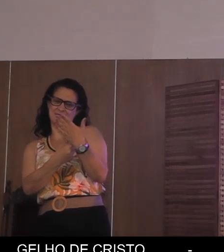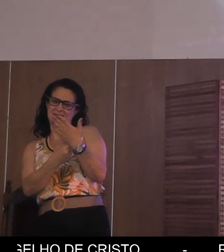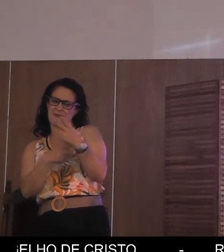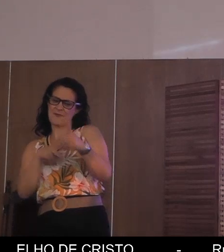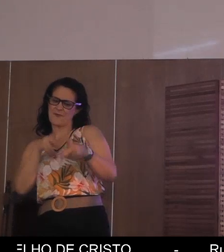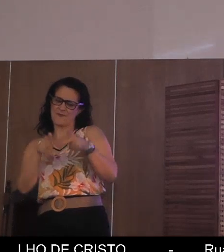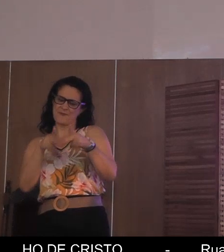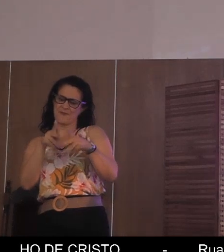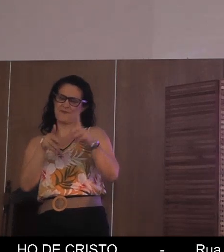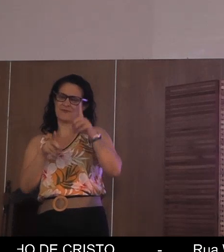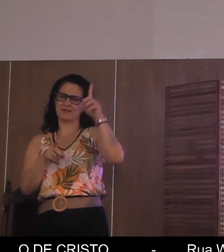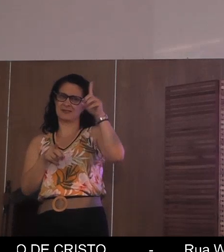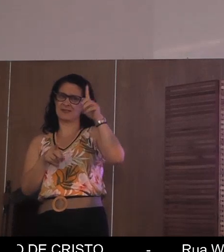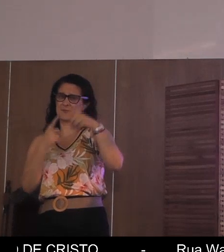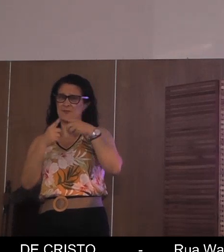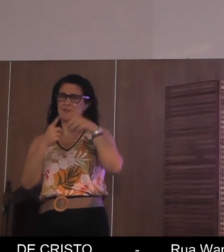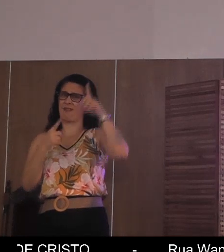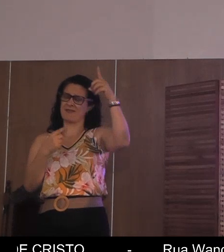seu decreto.